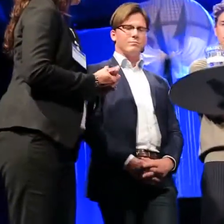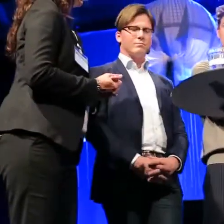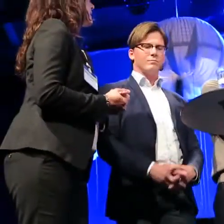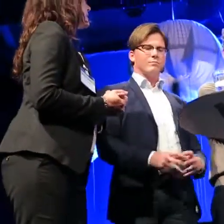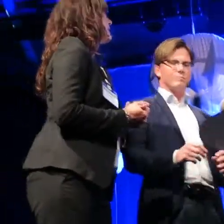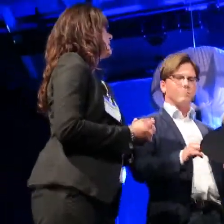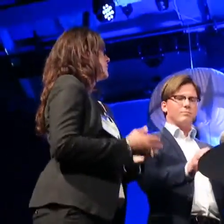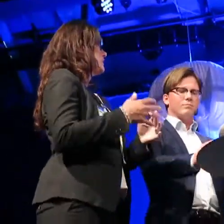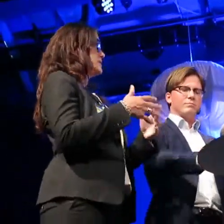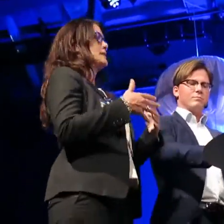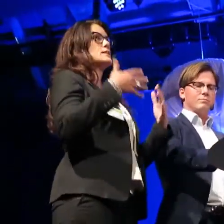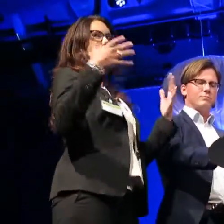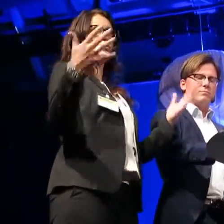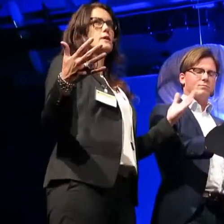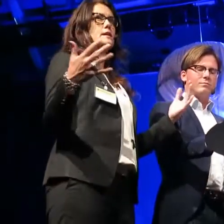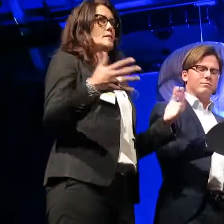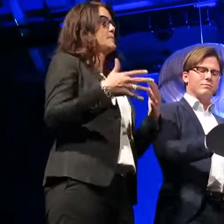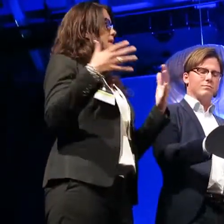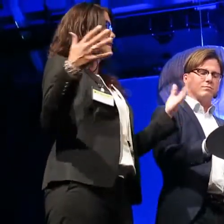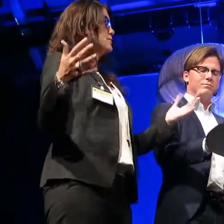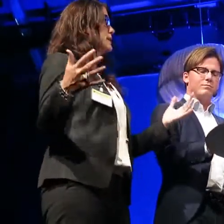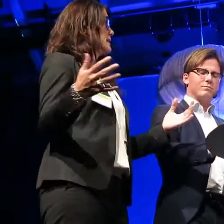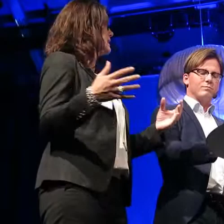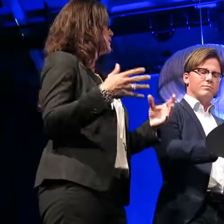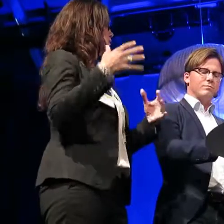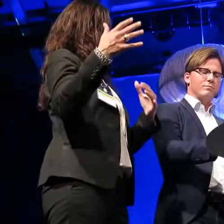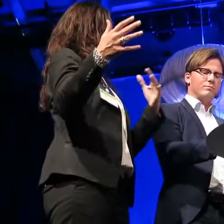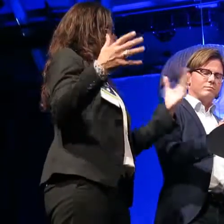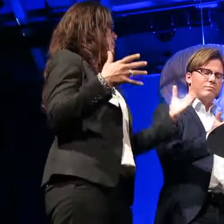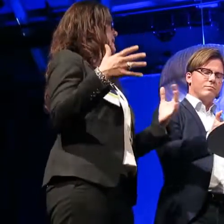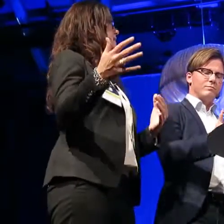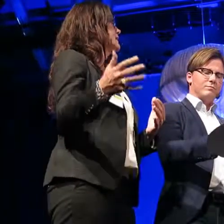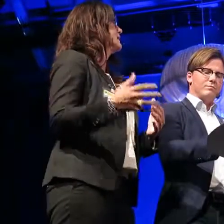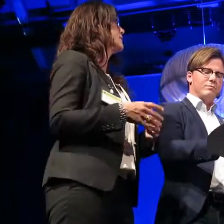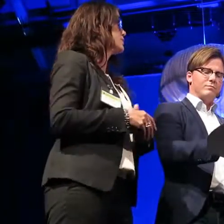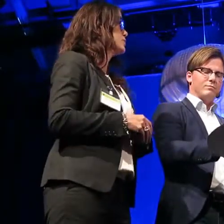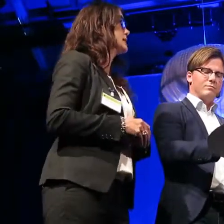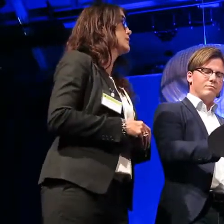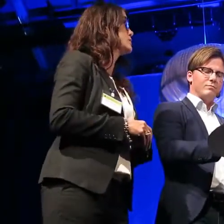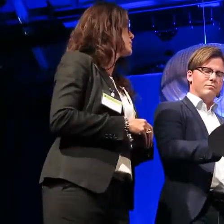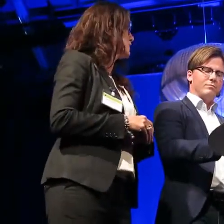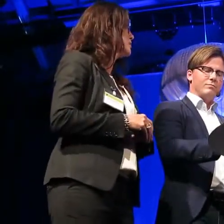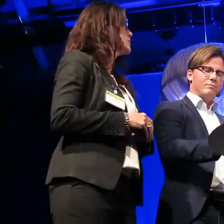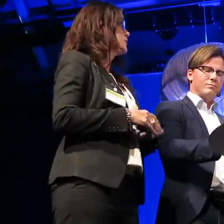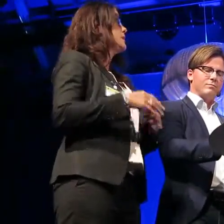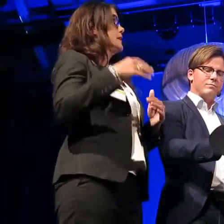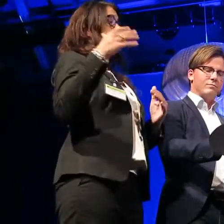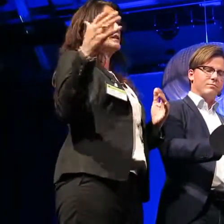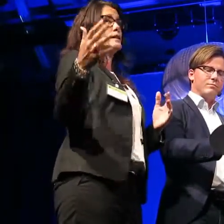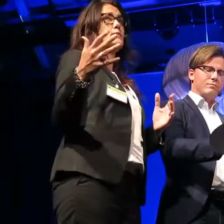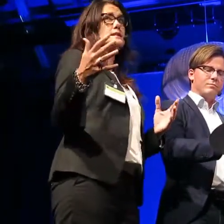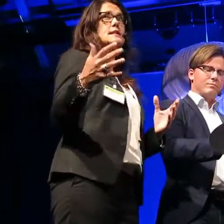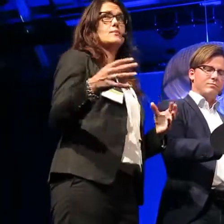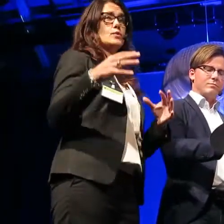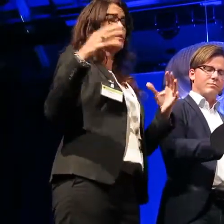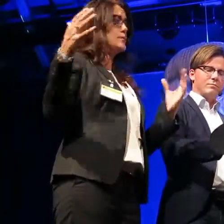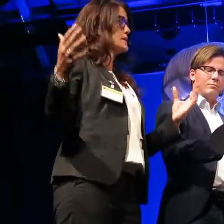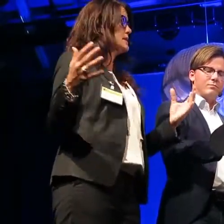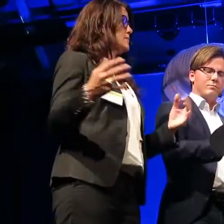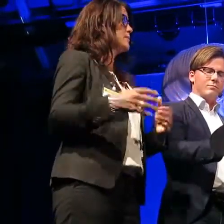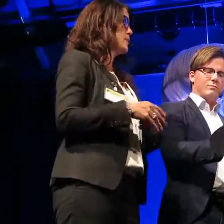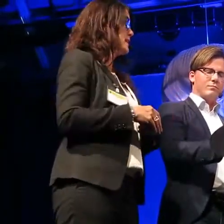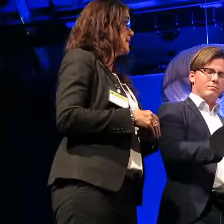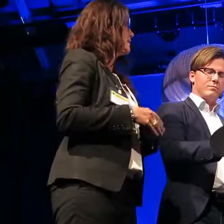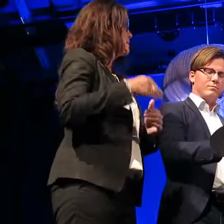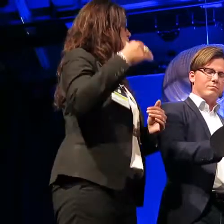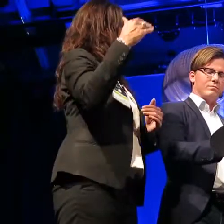med teknikneutralitet och att vi ska liksom få en breddad marknad för olika delar. Och så är det ju såklart när man ser på hur de